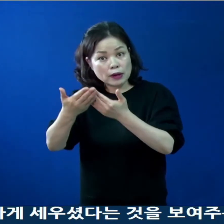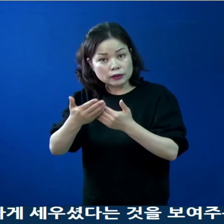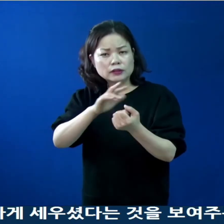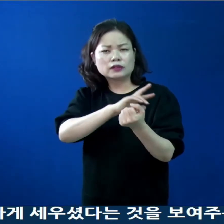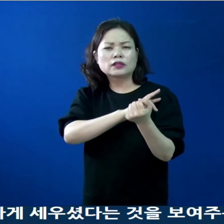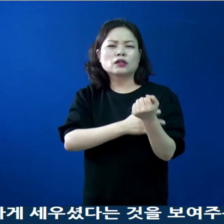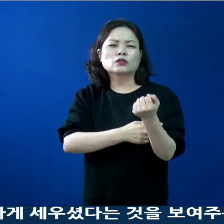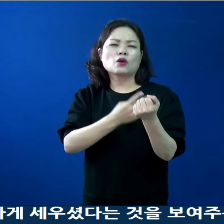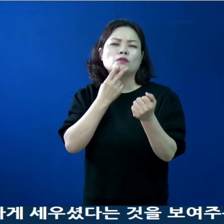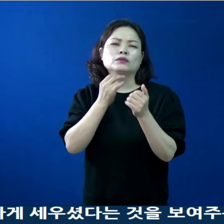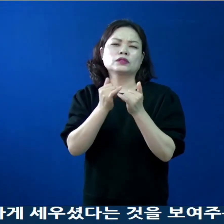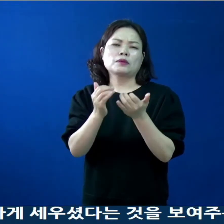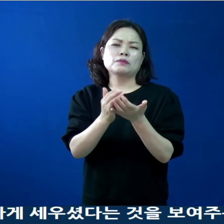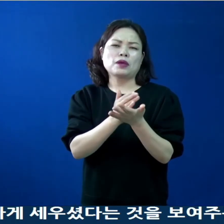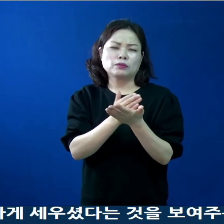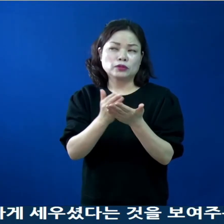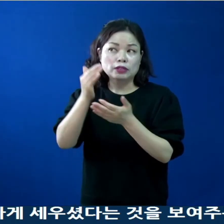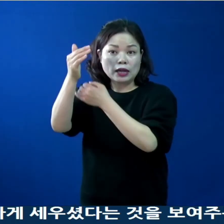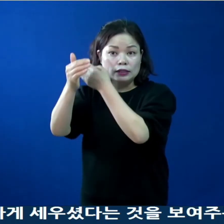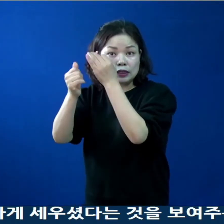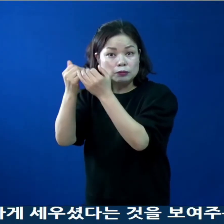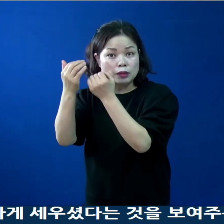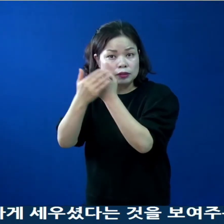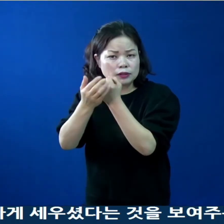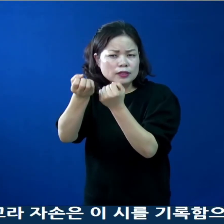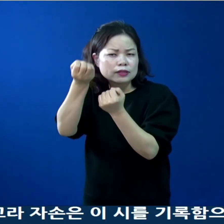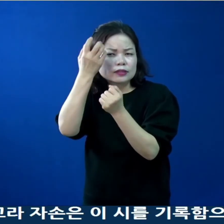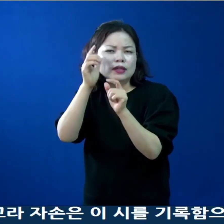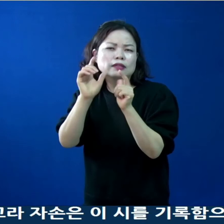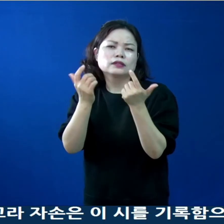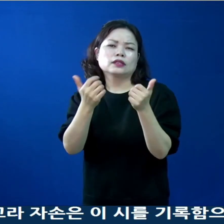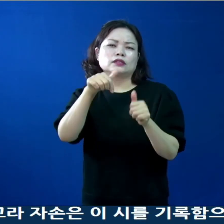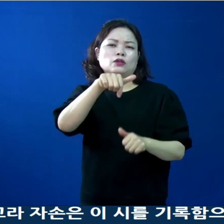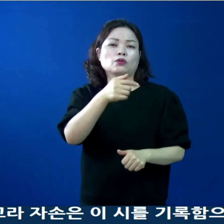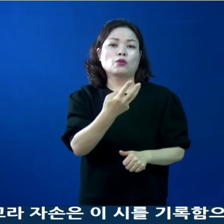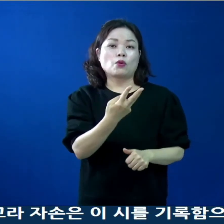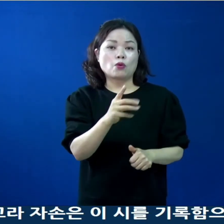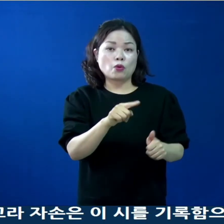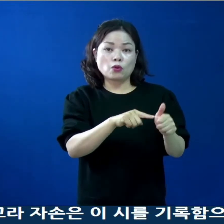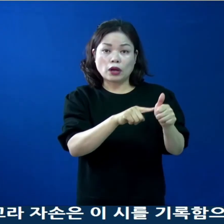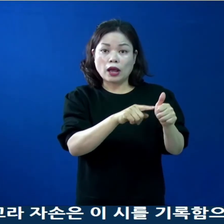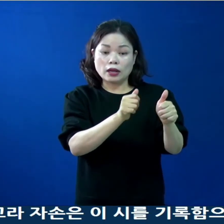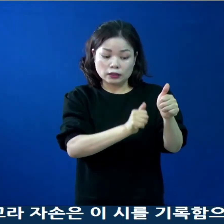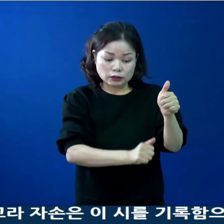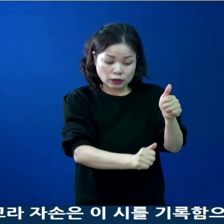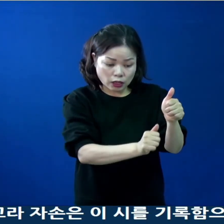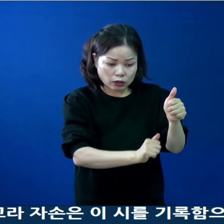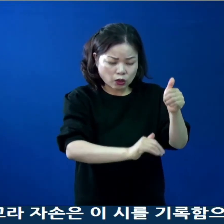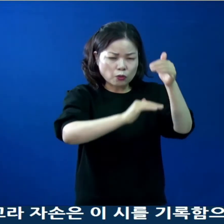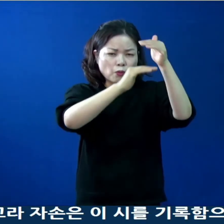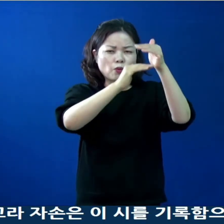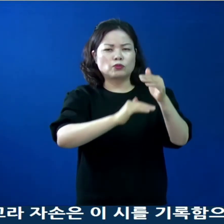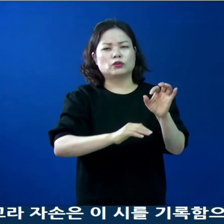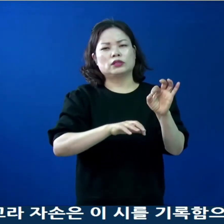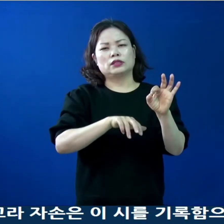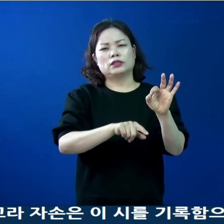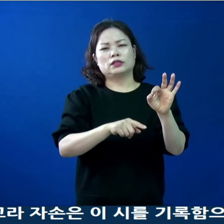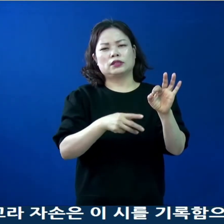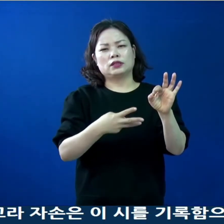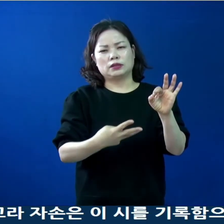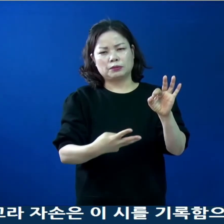없는 자에게 베푸신 하나님의 은혜를 잊지 않았던 고라 자손들은 오늘 본문 10절에 나오듯이